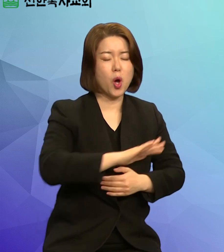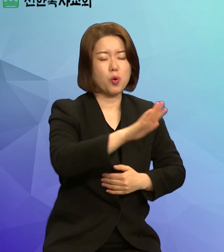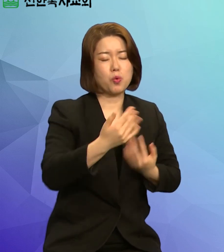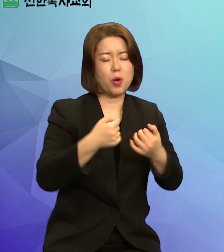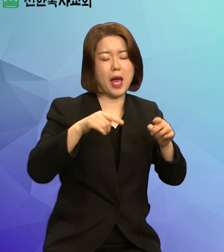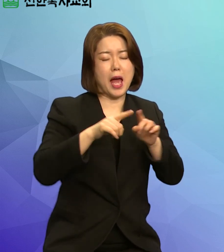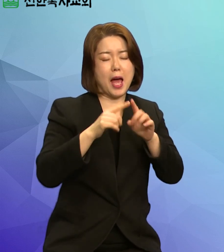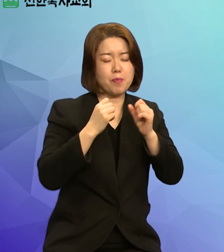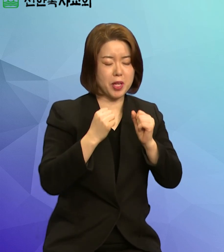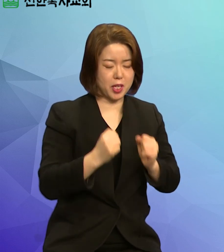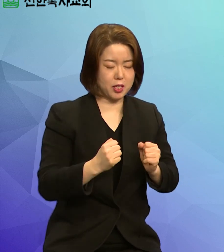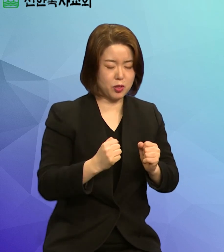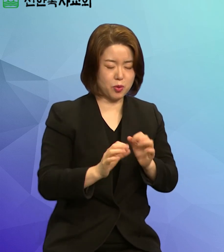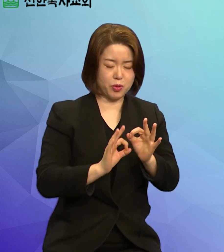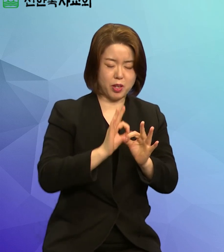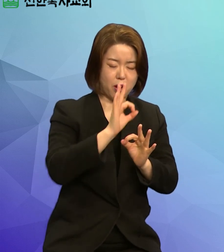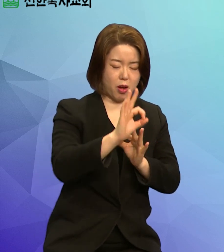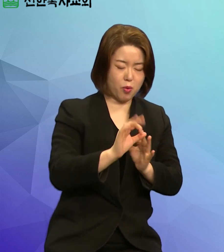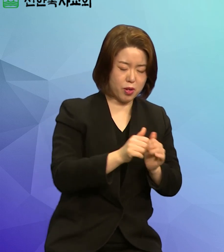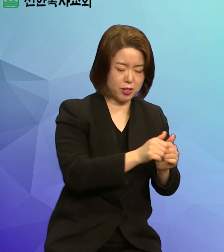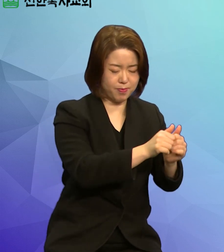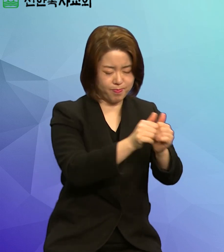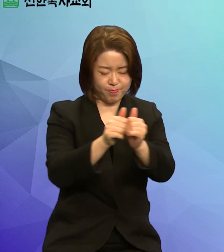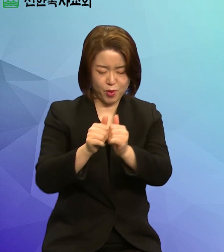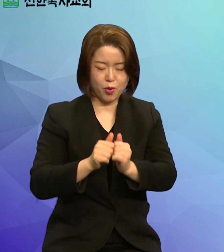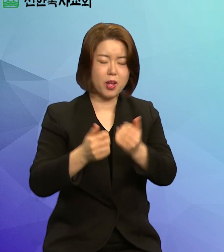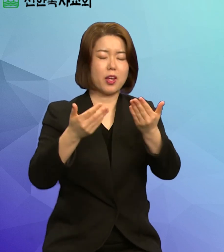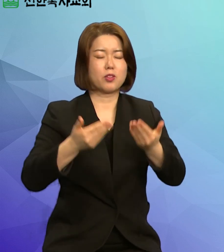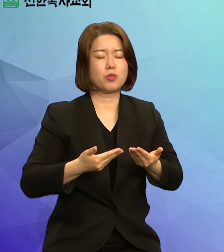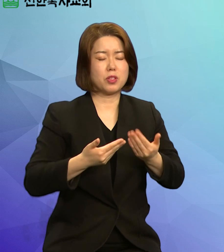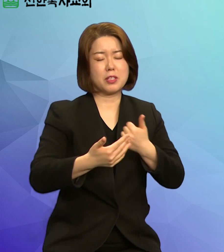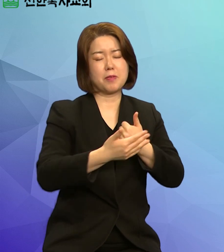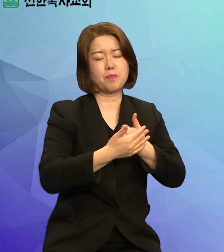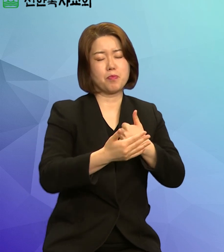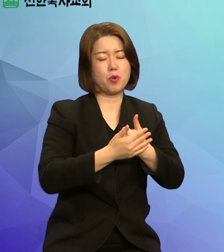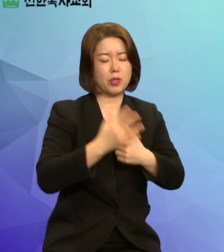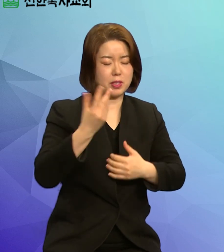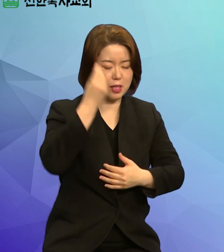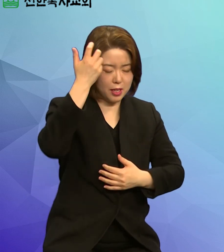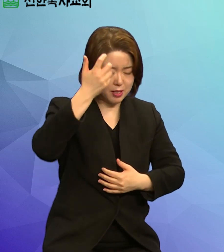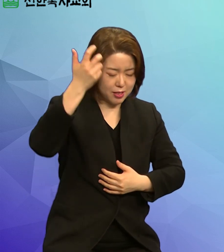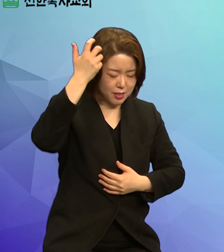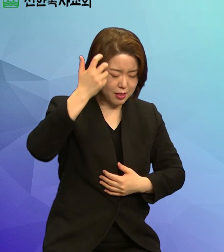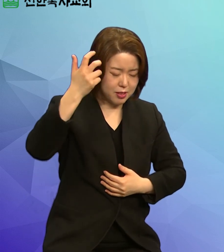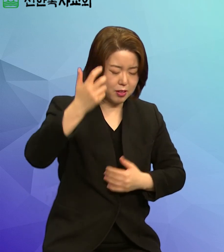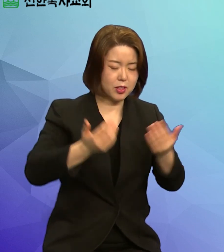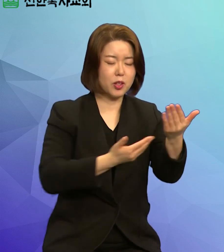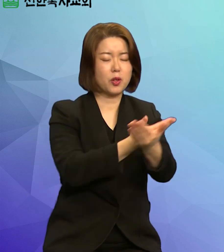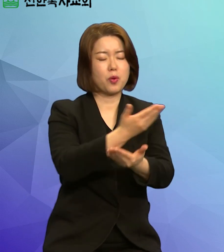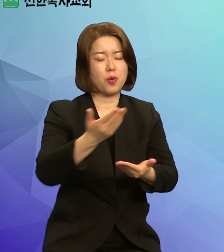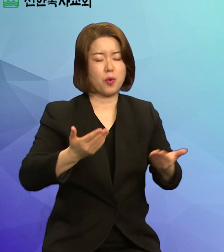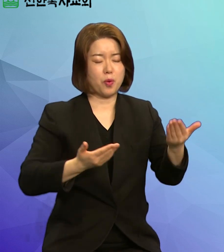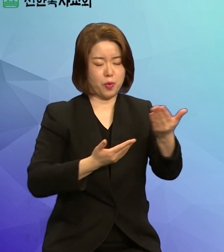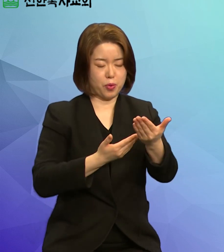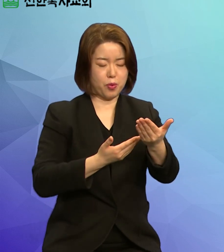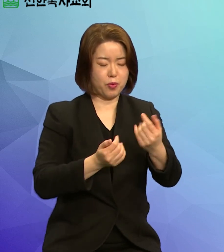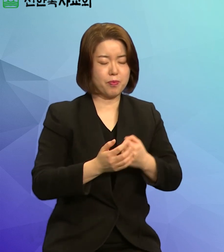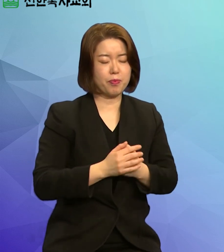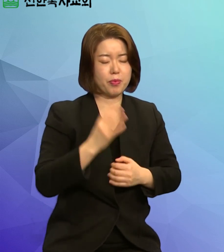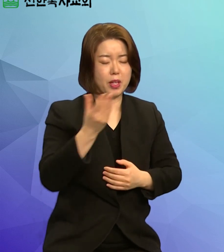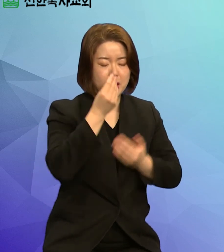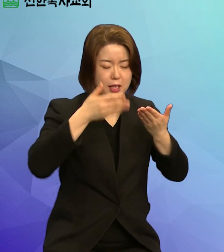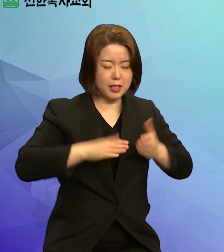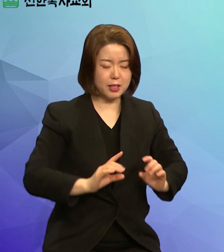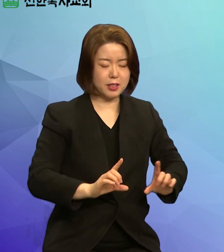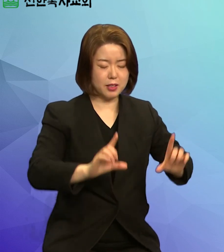함께 하시고 영원히 동행하시는 보혜사 성령의 교통하심이 성탄